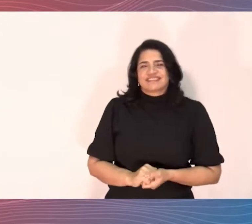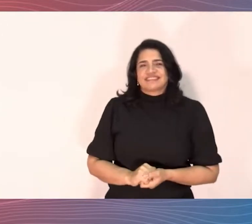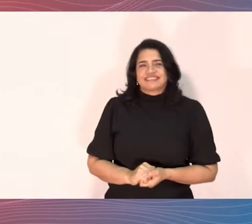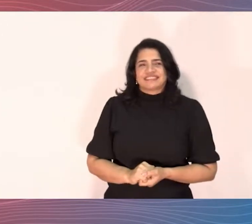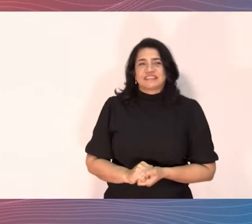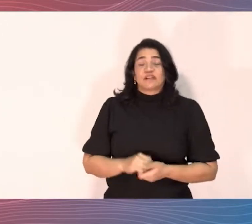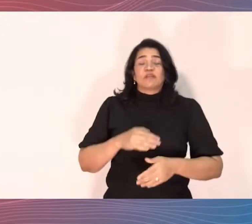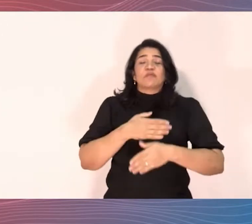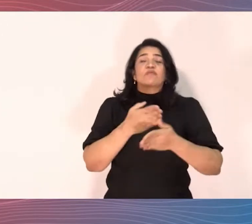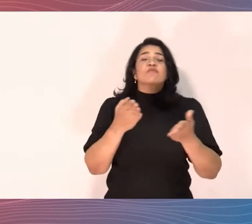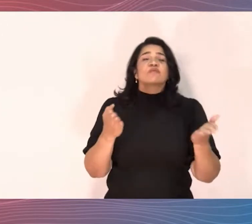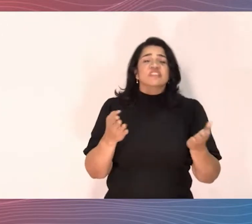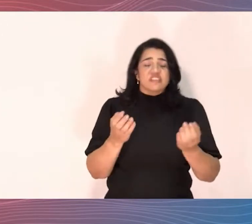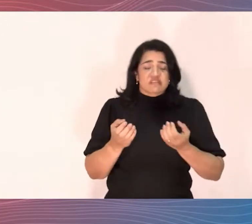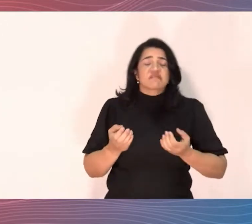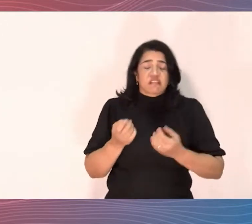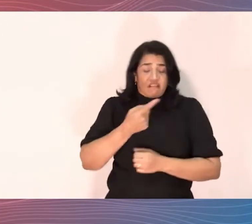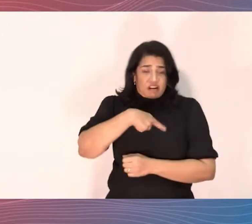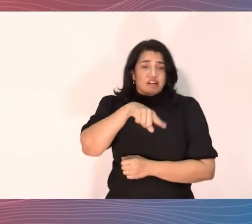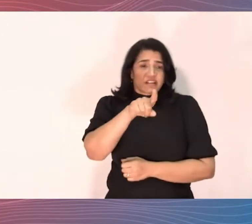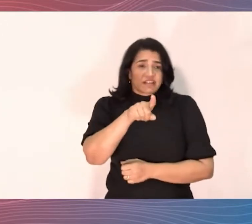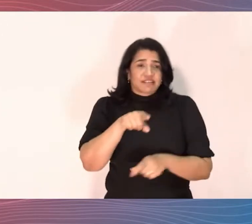Vocês estão dispostos?